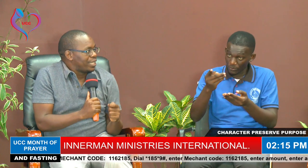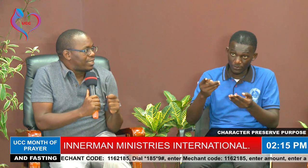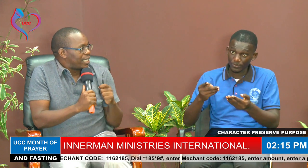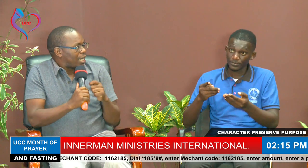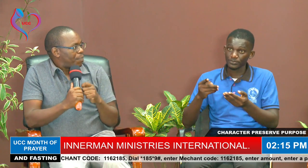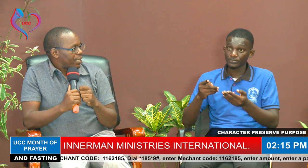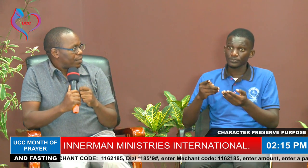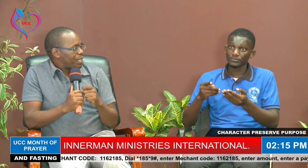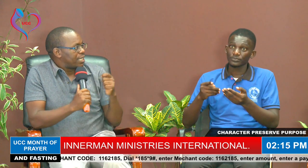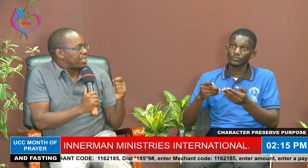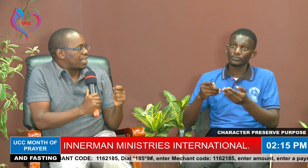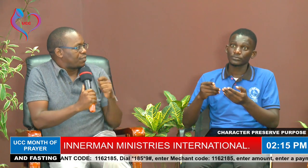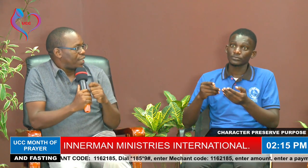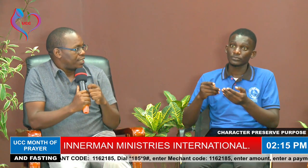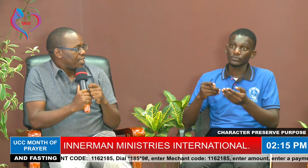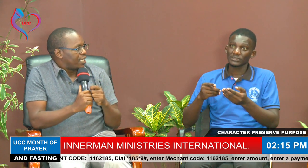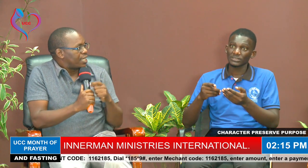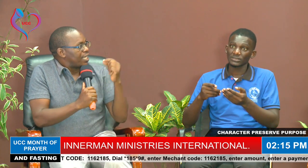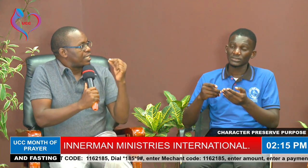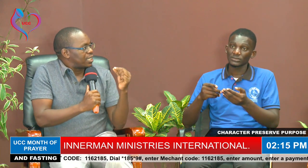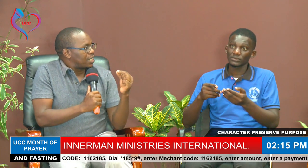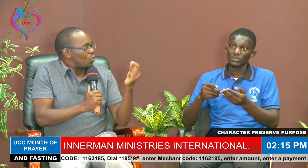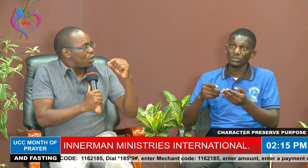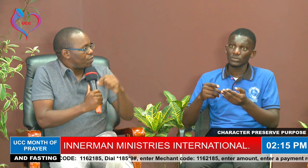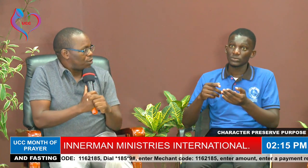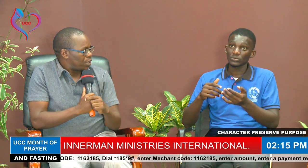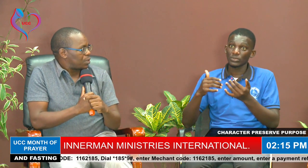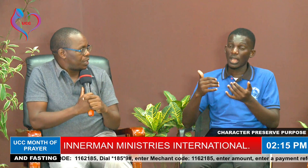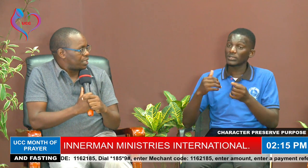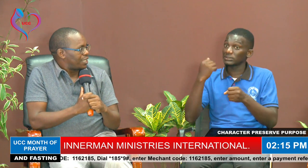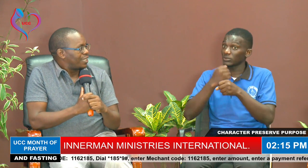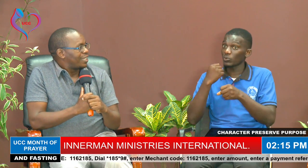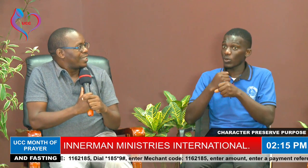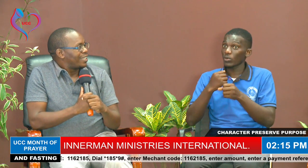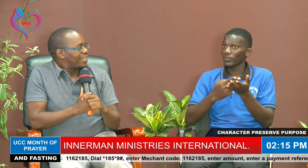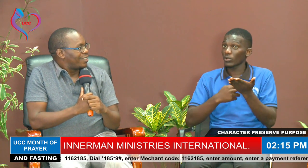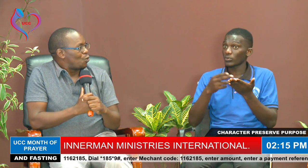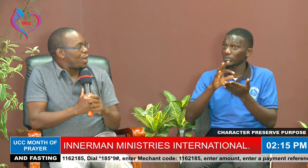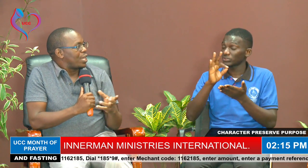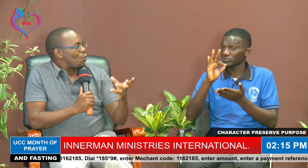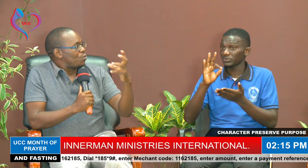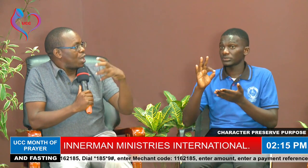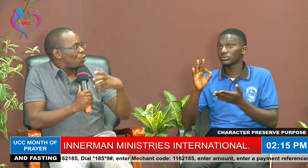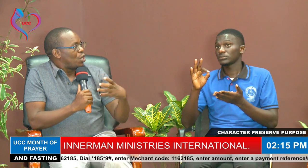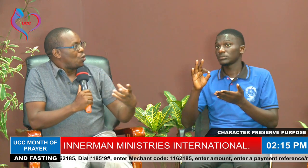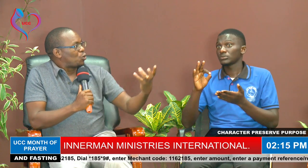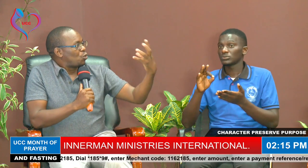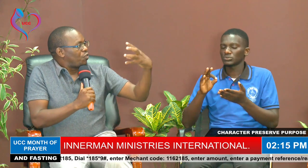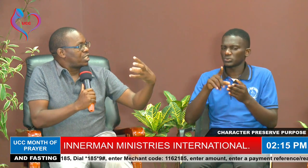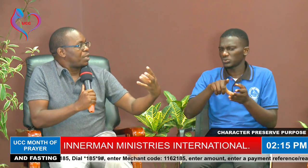Being set apart, being sanctified, it is the work of the Holy Spirit. Okwa uliwa. Okwe uliwa ako. Obutukuvu isibira